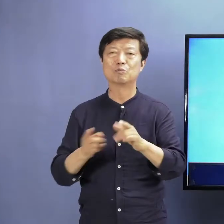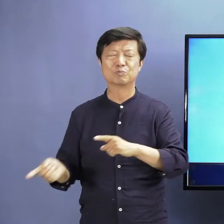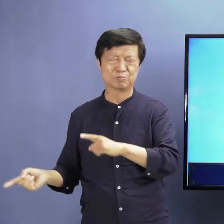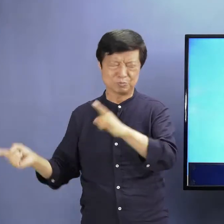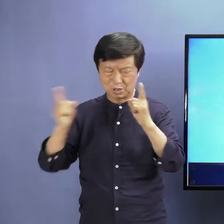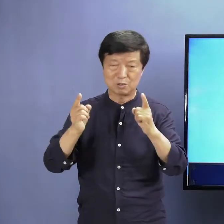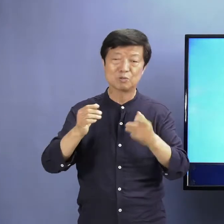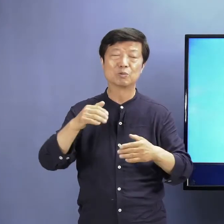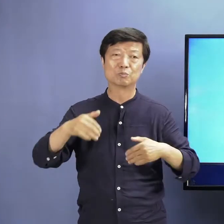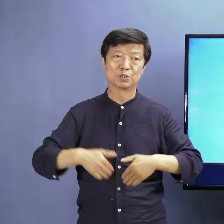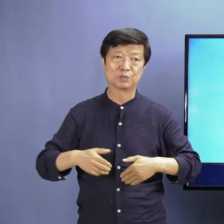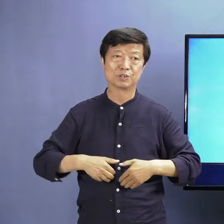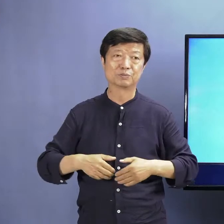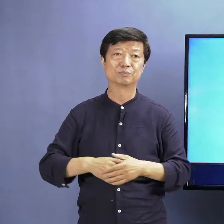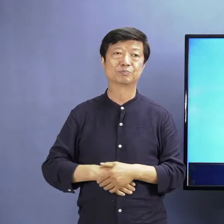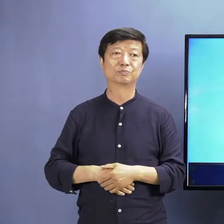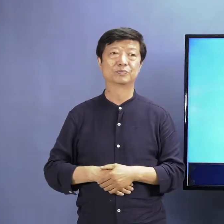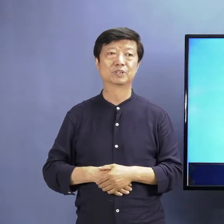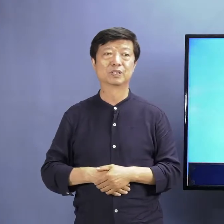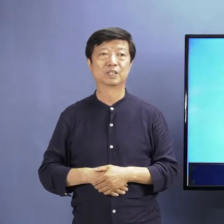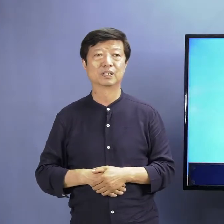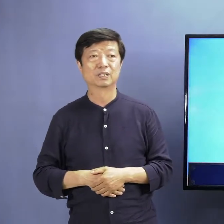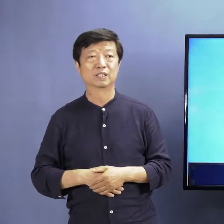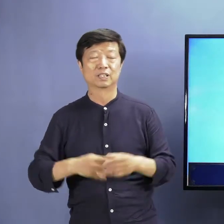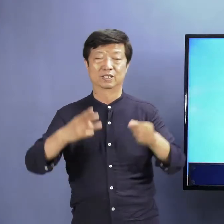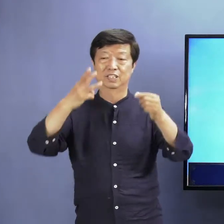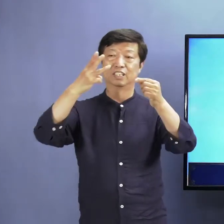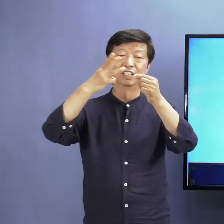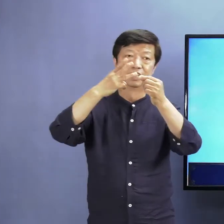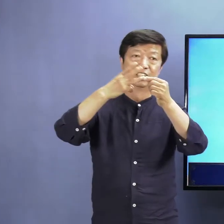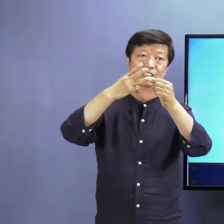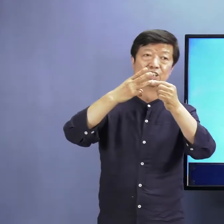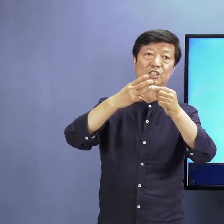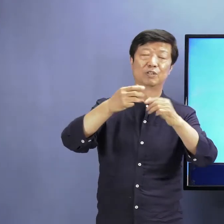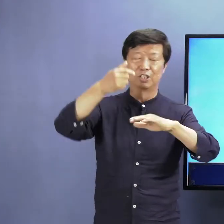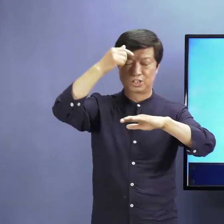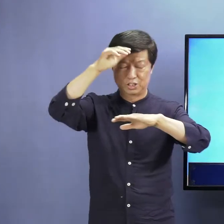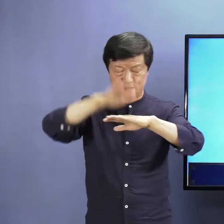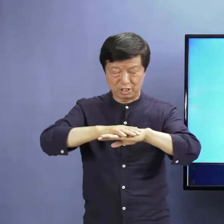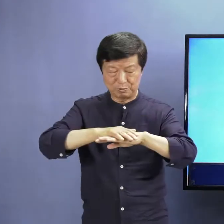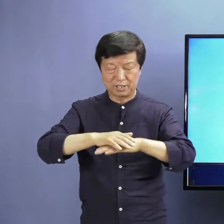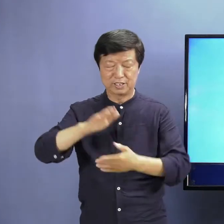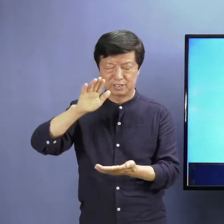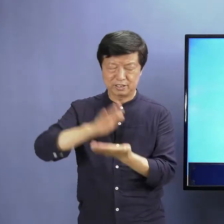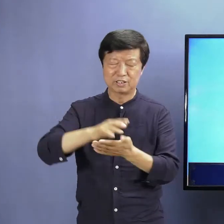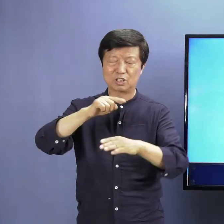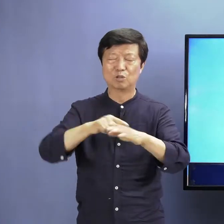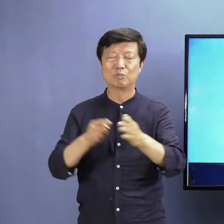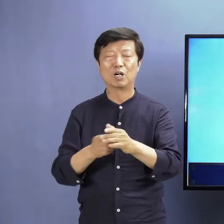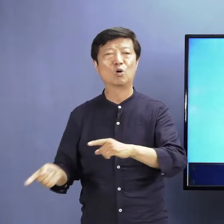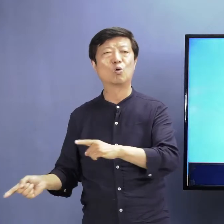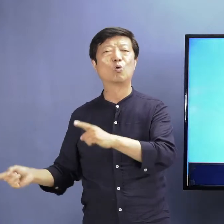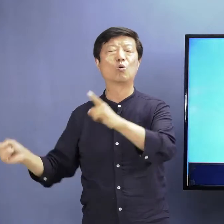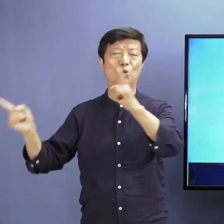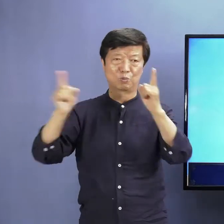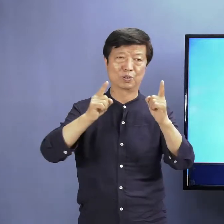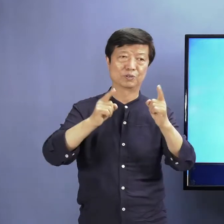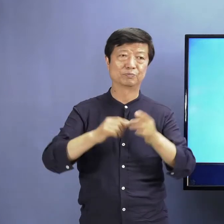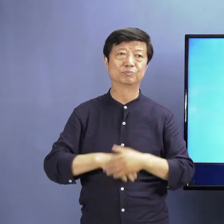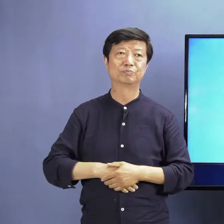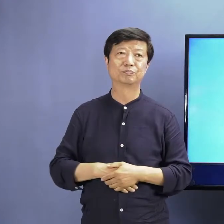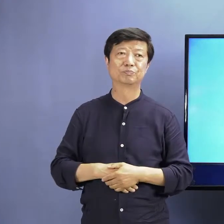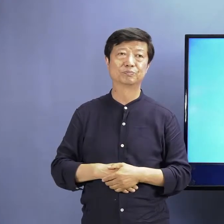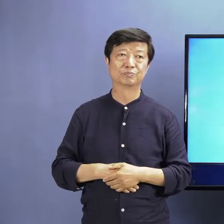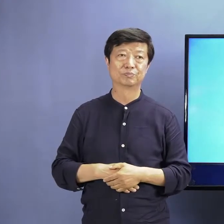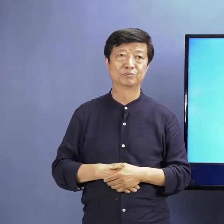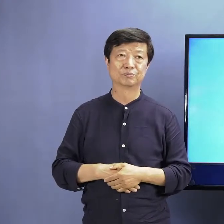세 번째는 예배에 대한 열정을 회복해야 한다. 예배에 대한 열정을 회복해야 한다. 뭐 영성이